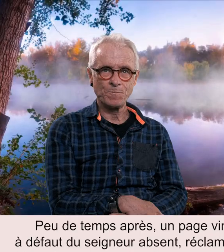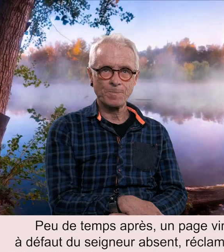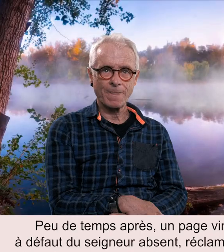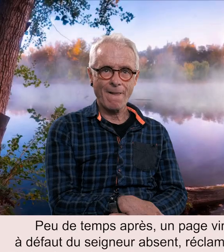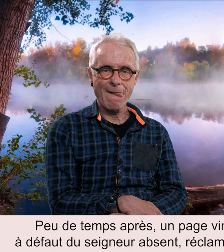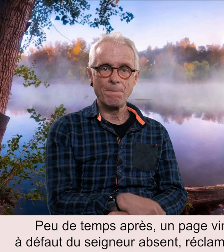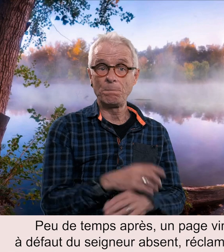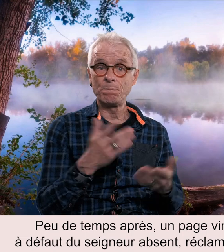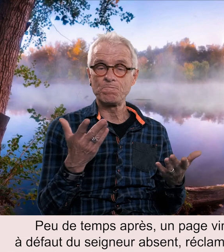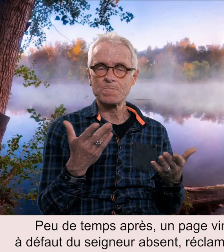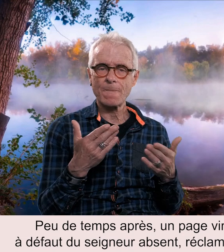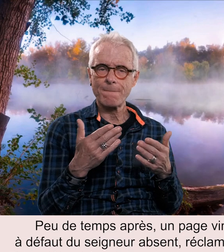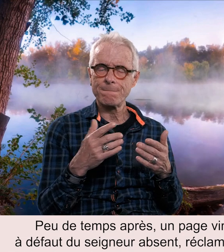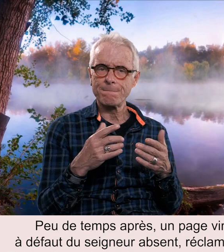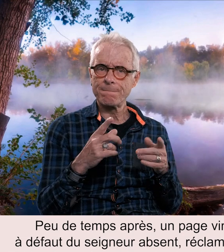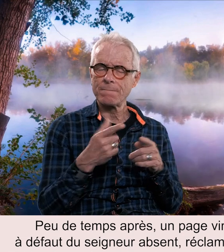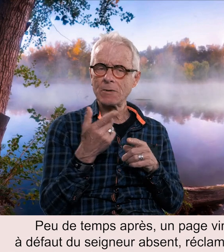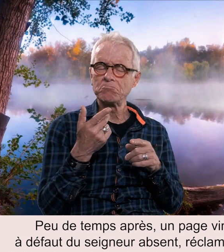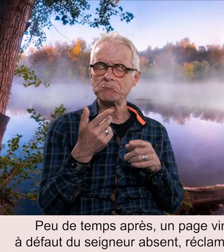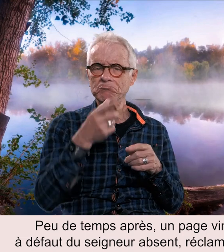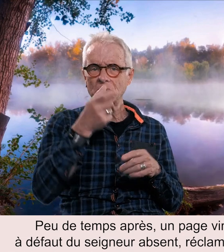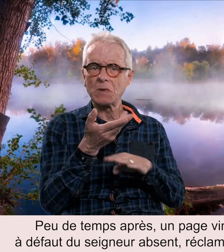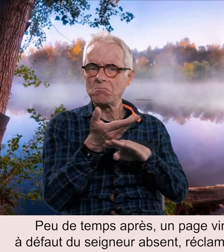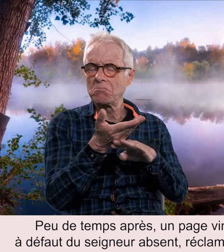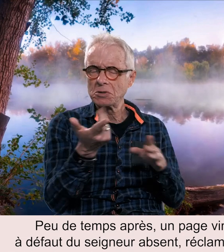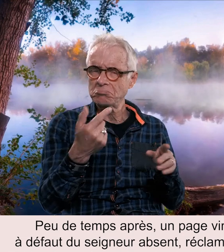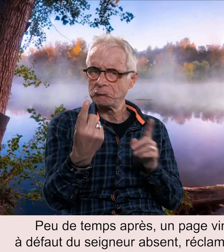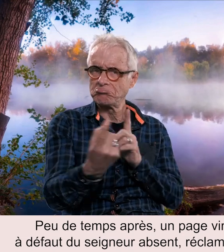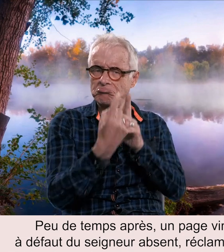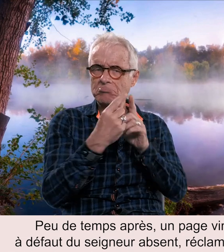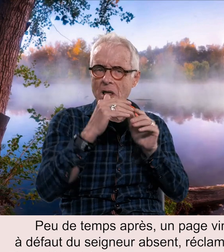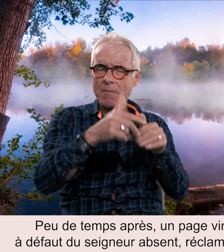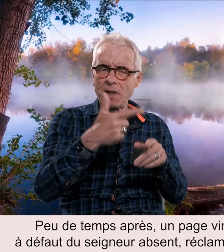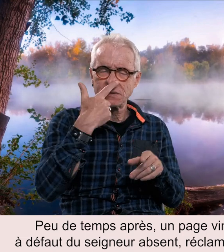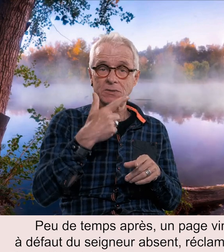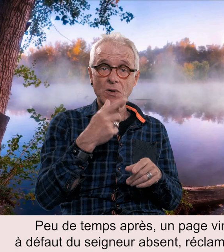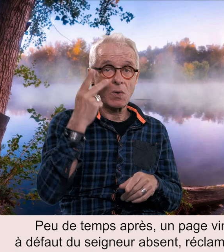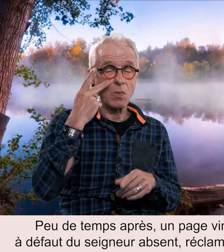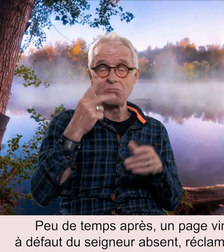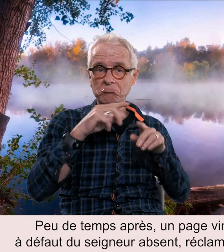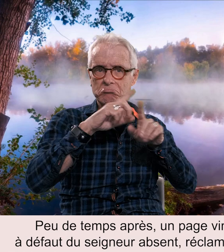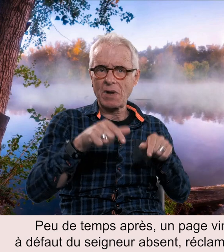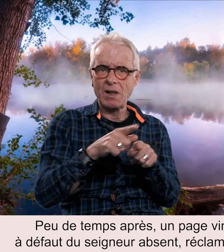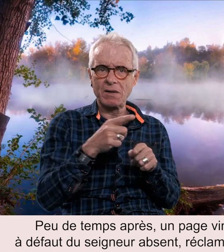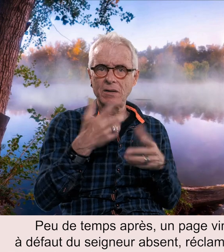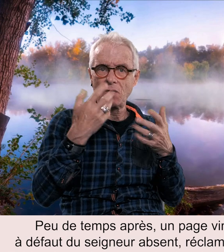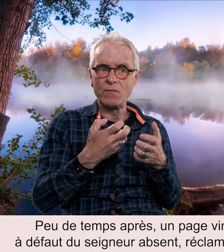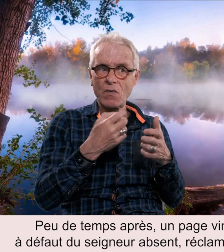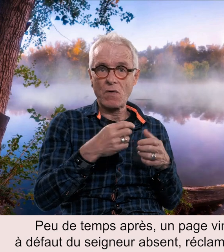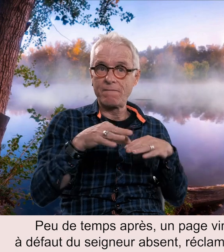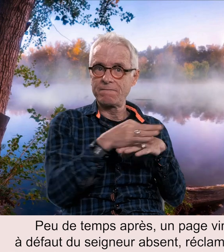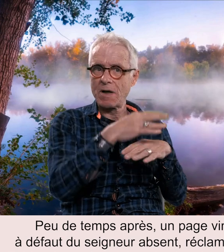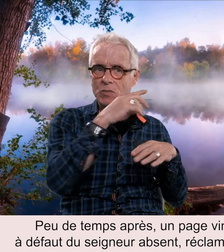Peu de temps après, un page vint annoncer que deux inconnus à défaut du seigneur absent réclamaient tout de suite la seigneuresse.